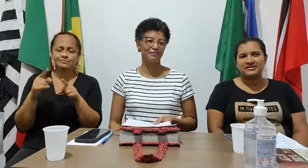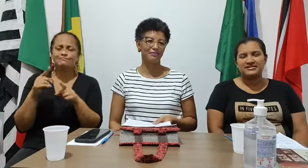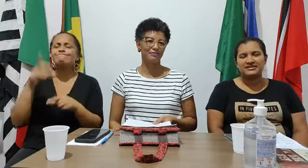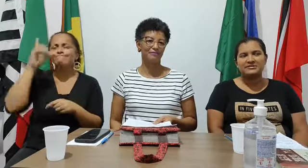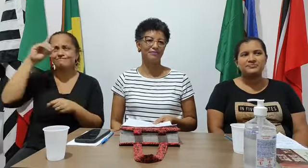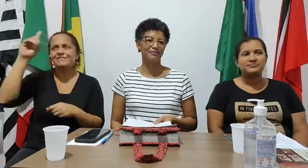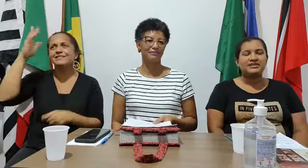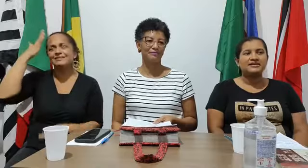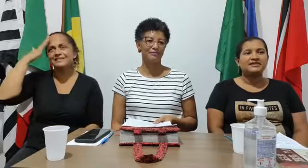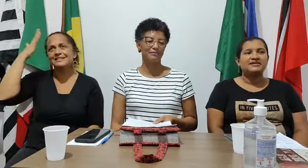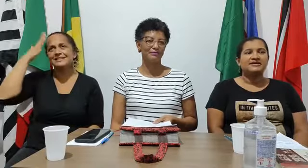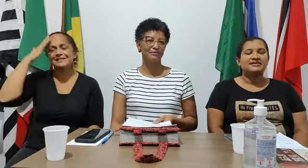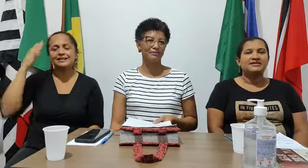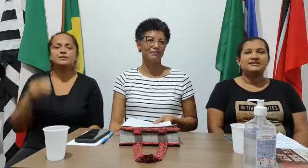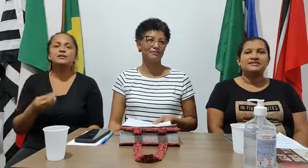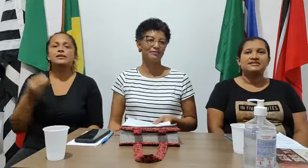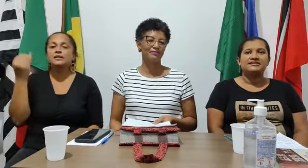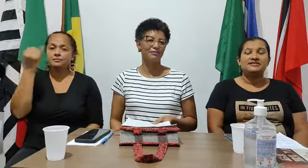nos faz, né?